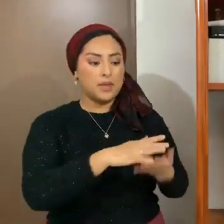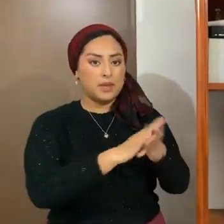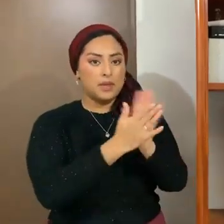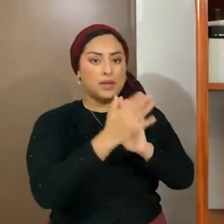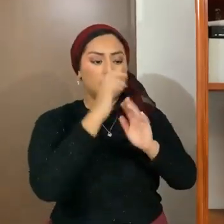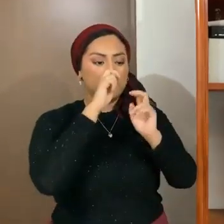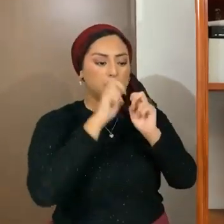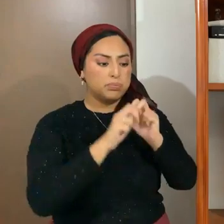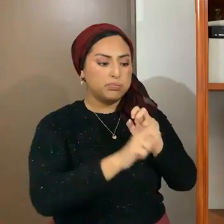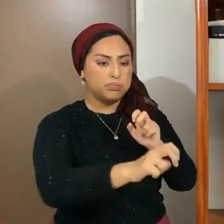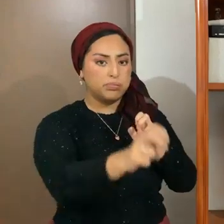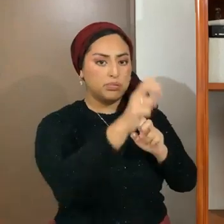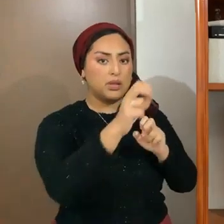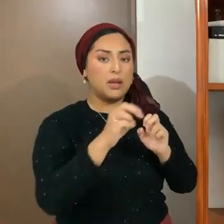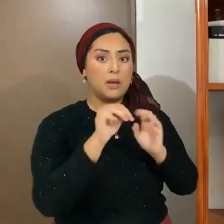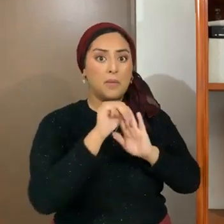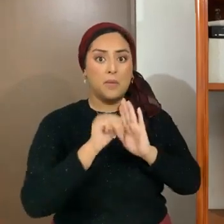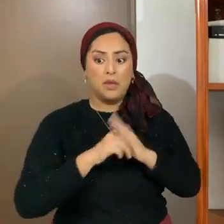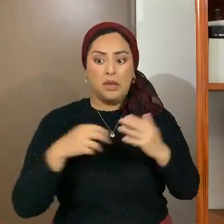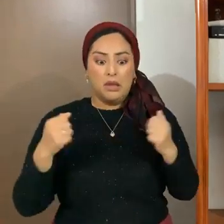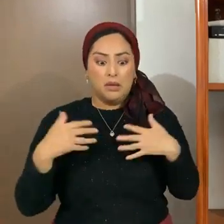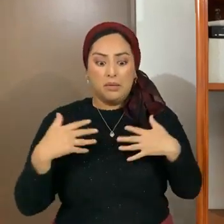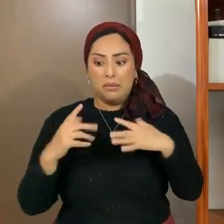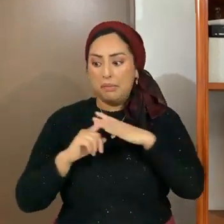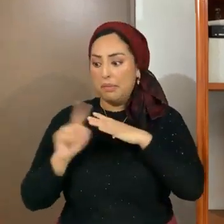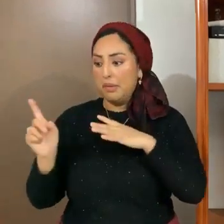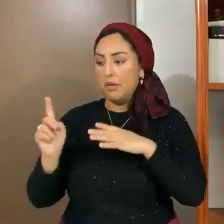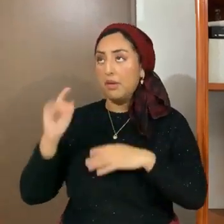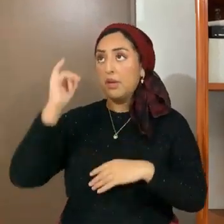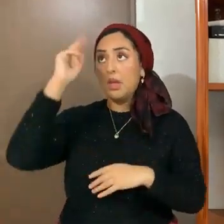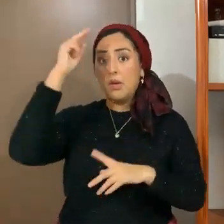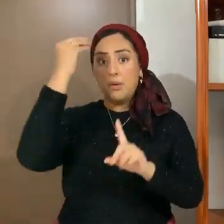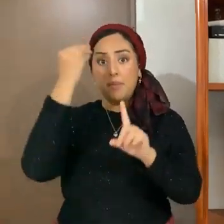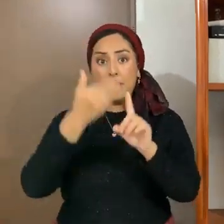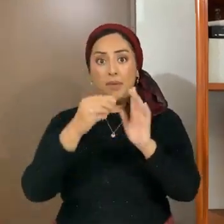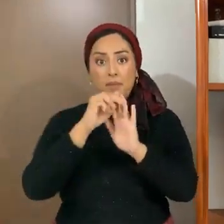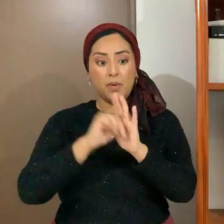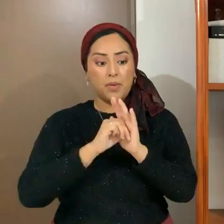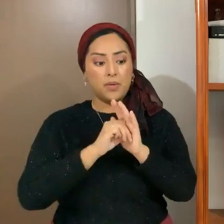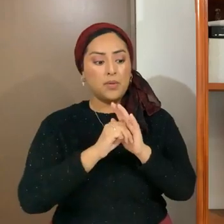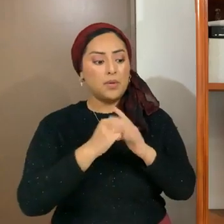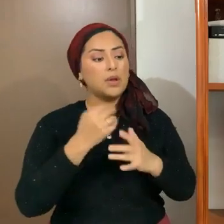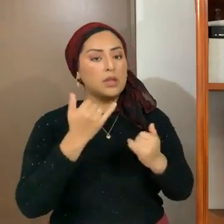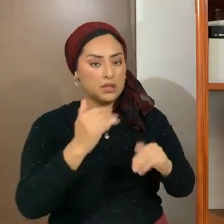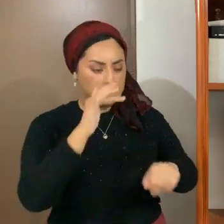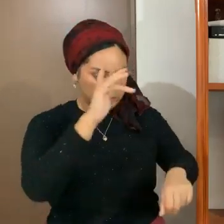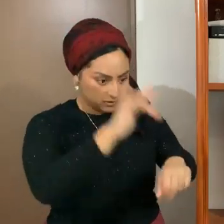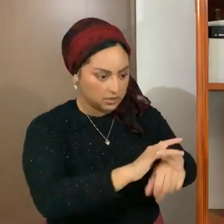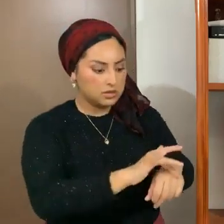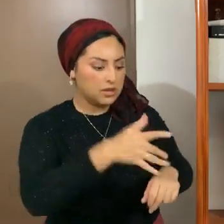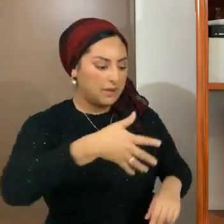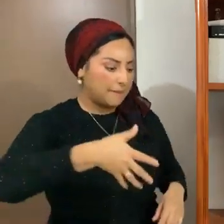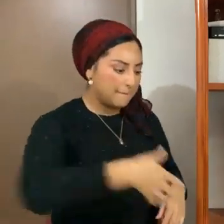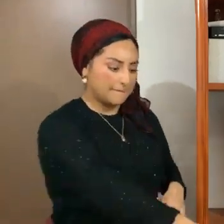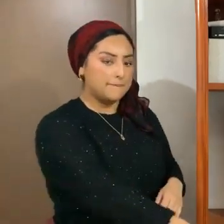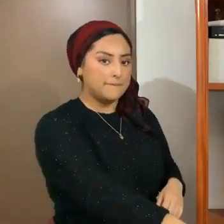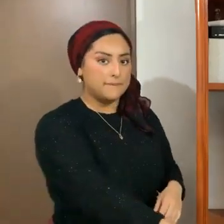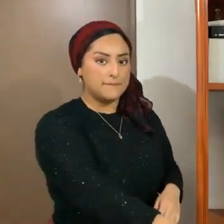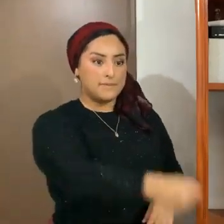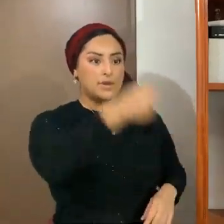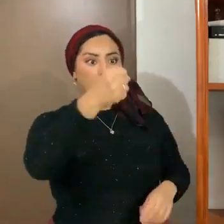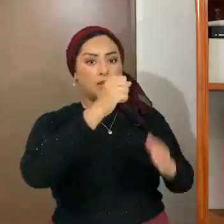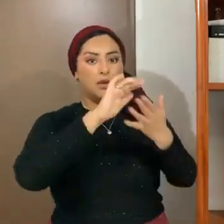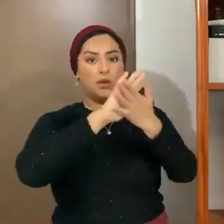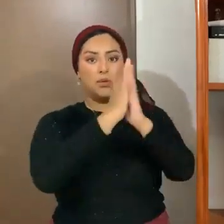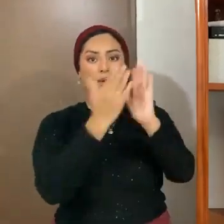y se hizo una culebra, y Moisés huía de ella. Entonces dijo Yahweh a Moisés: extiende tu mano, y tómala por la cola. Y él extendió su mano y